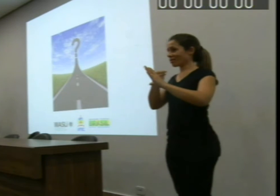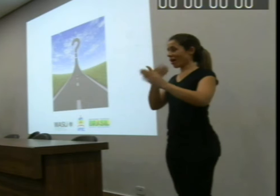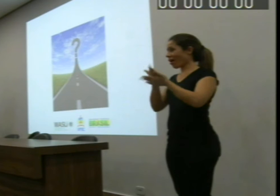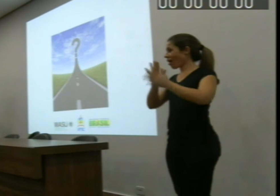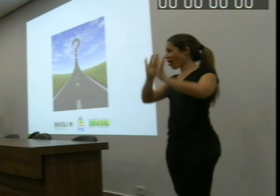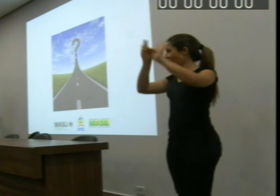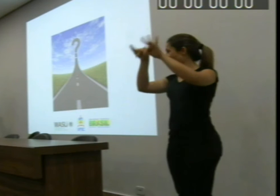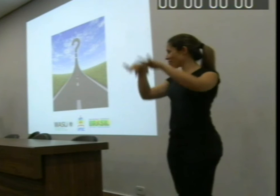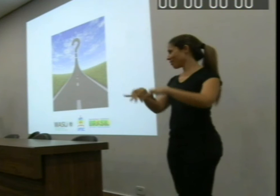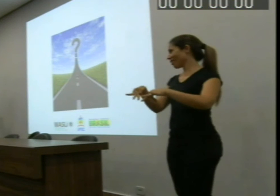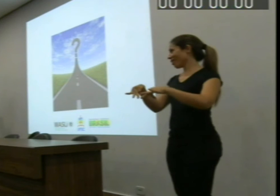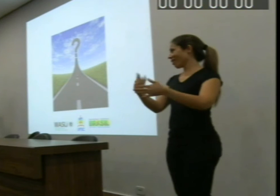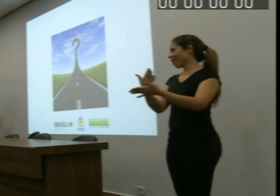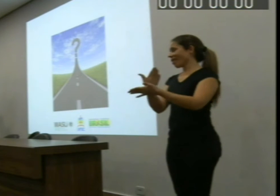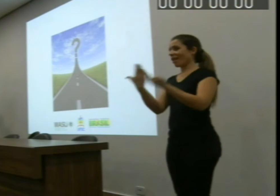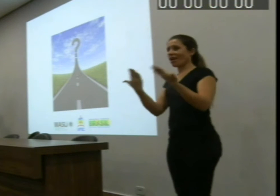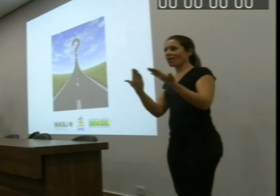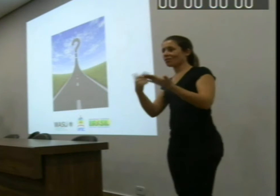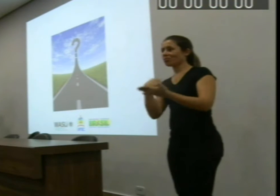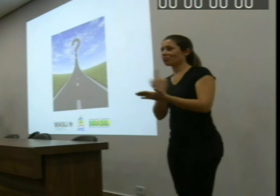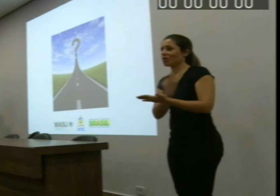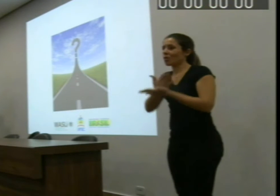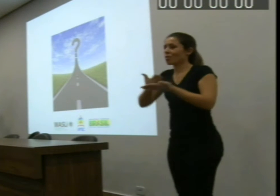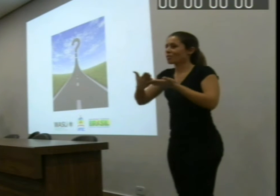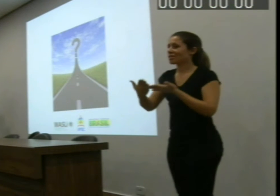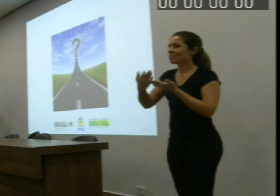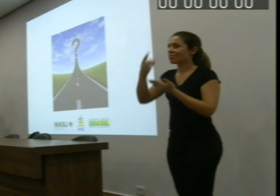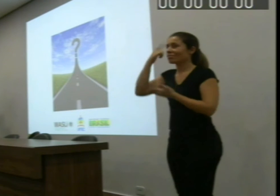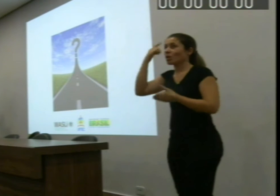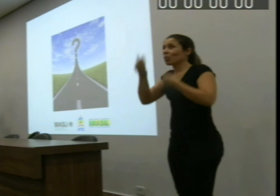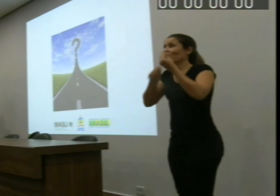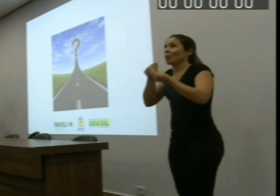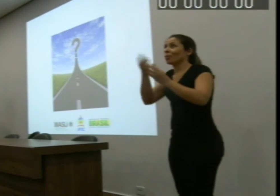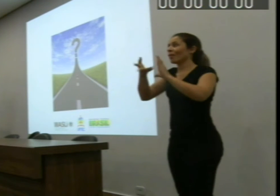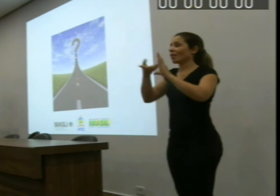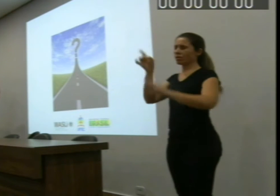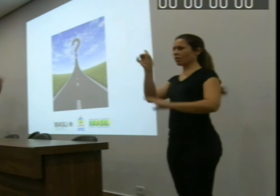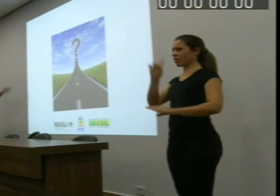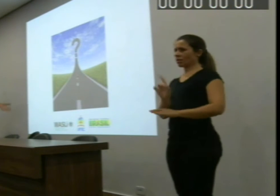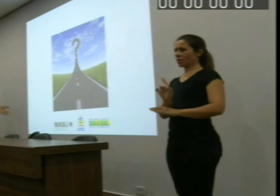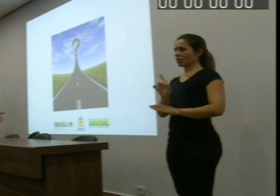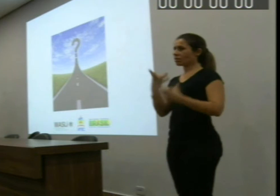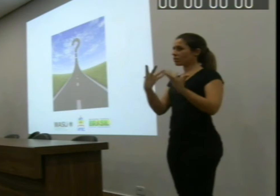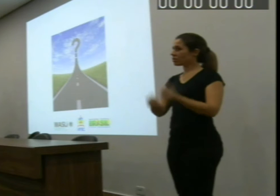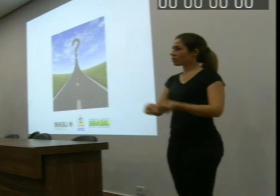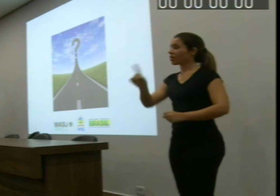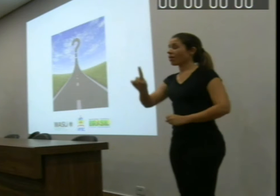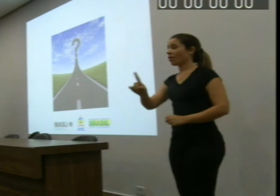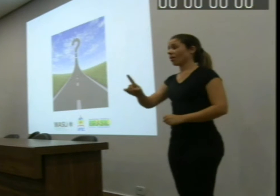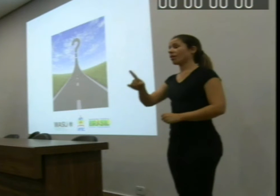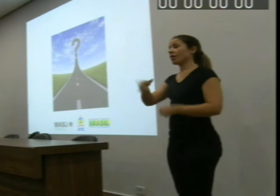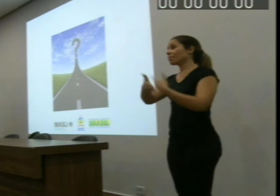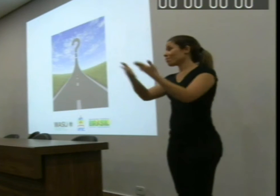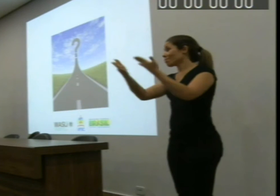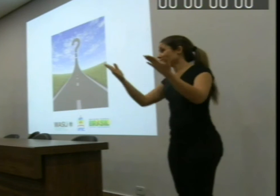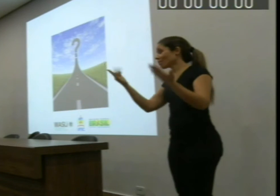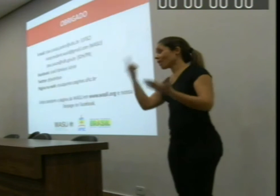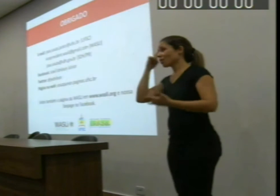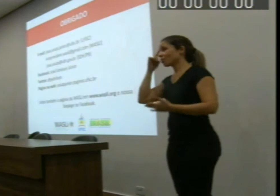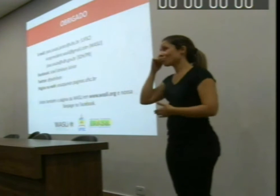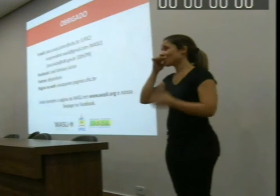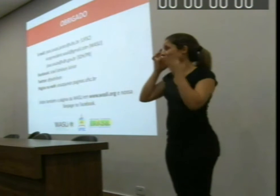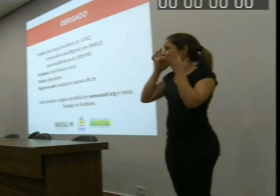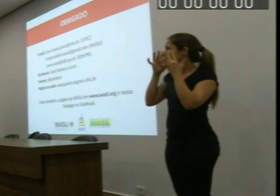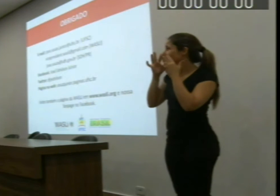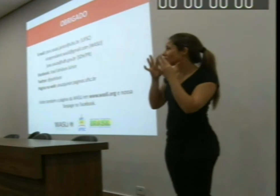aí agora a gente começa a pensar no que que a gente vai fazer do pribas a gente não pode permitir isso então eu deixo essas reflexões para vocês né sobre